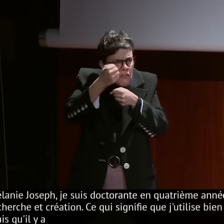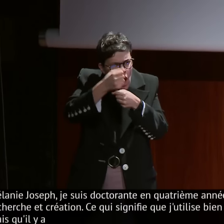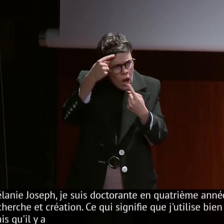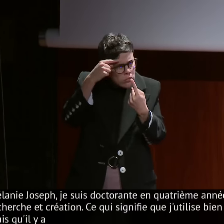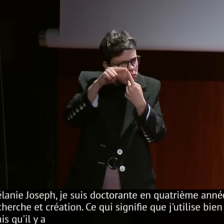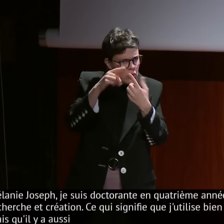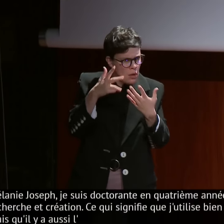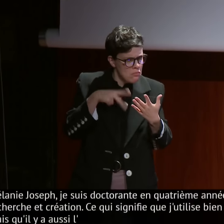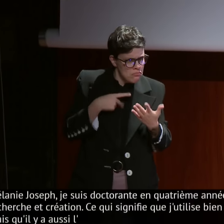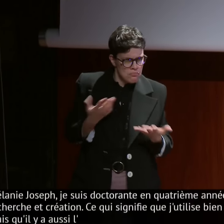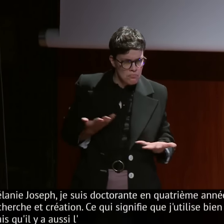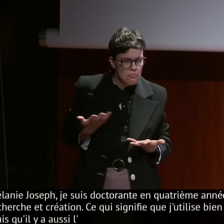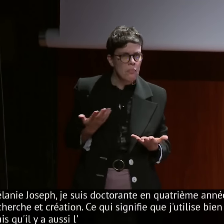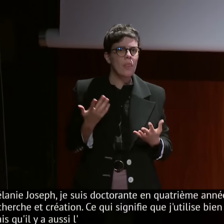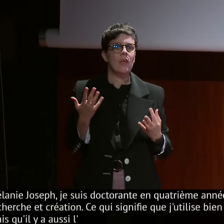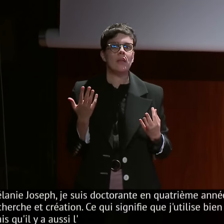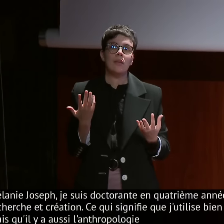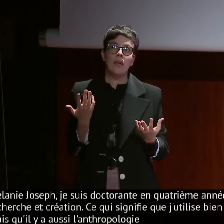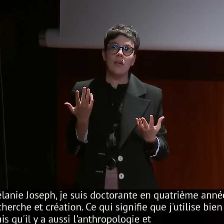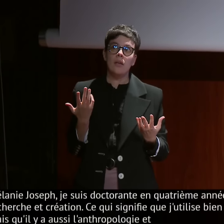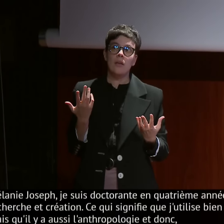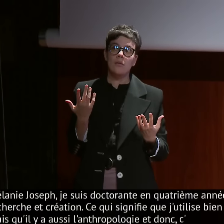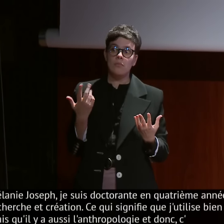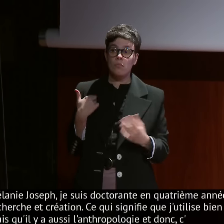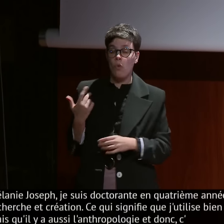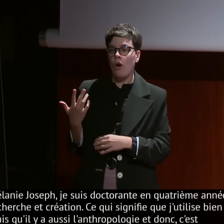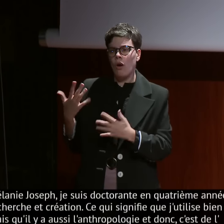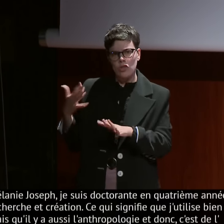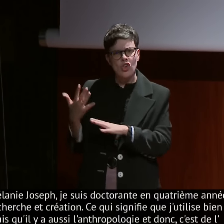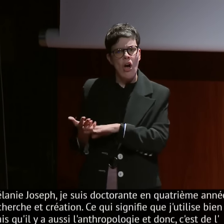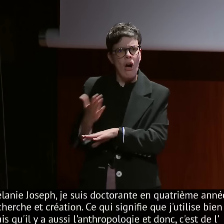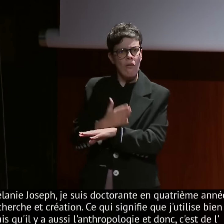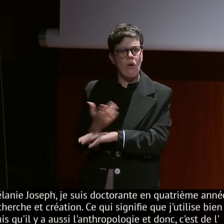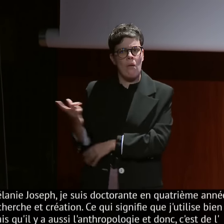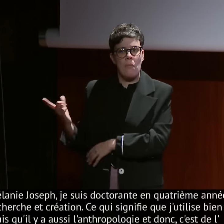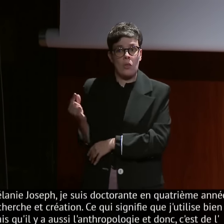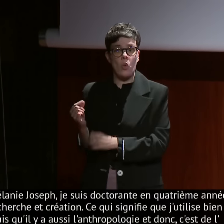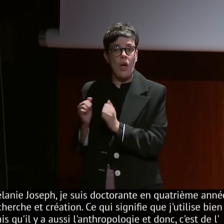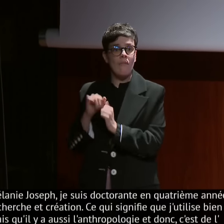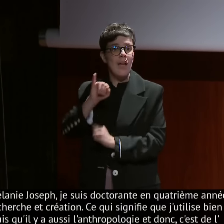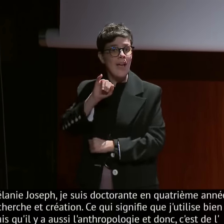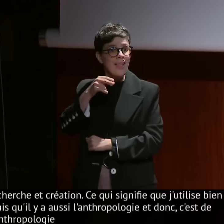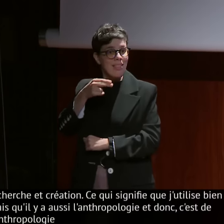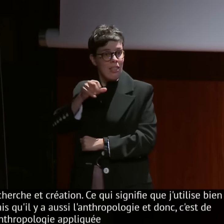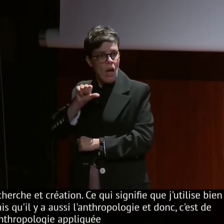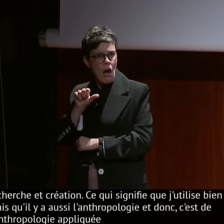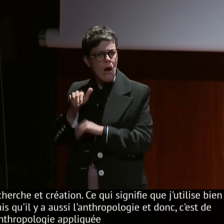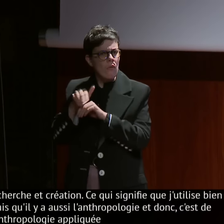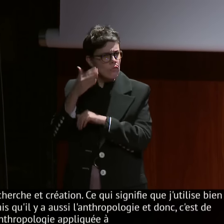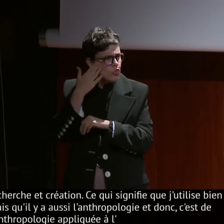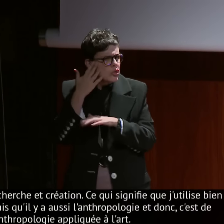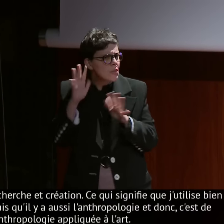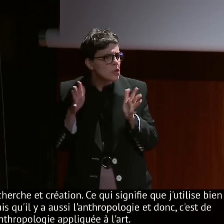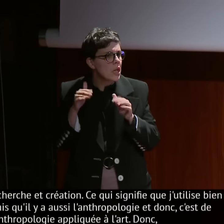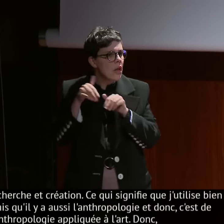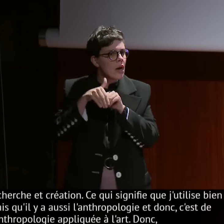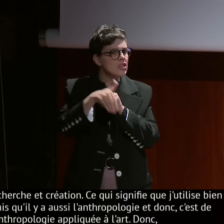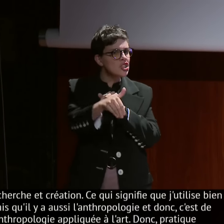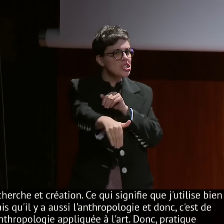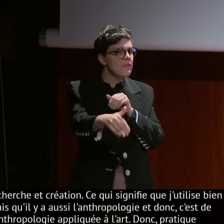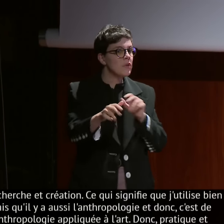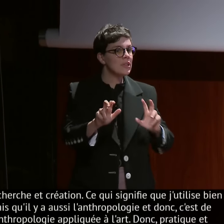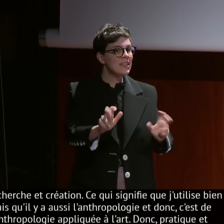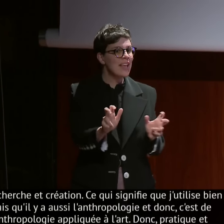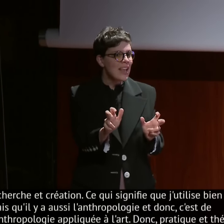l'anthropologie, et donc c'est de l'anthropologie appliquée à l'art. Voilà, donc pratique et théorie. Donc en partenariat